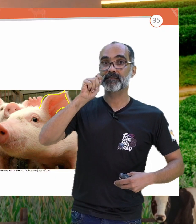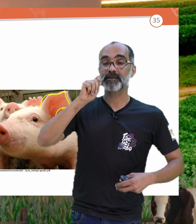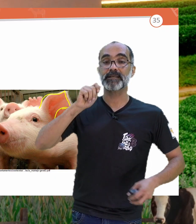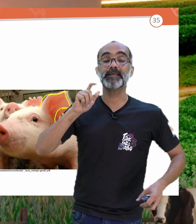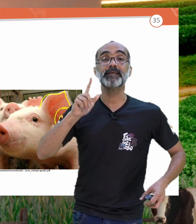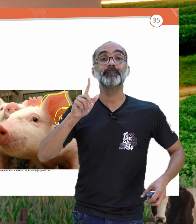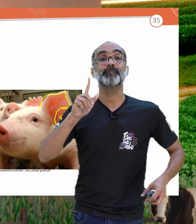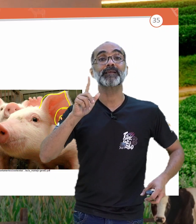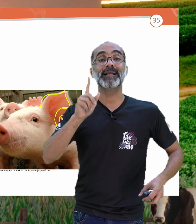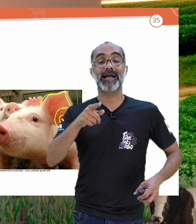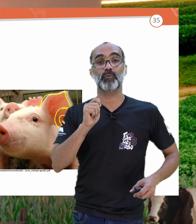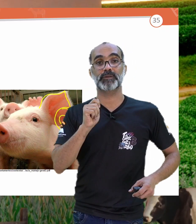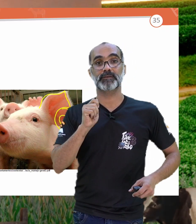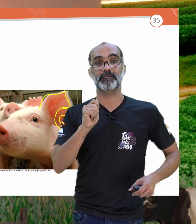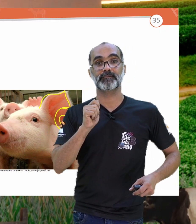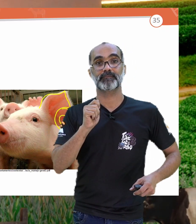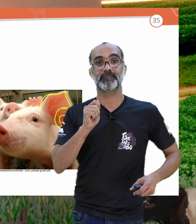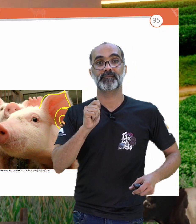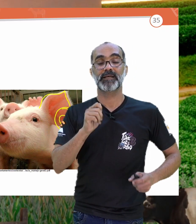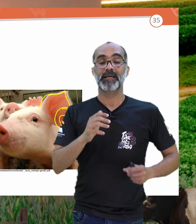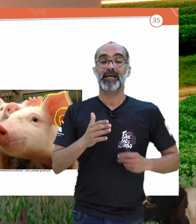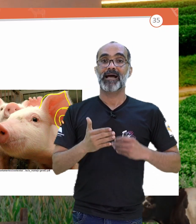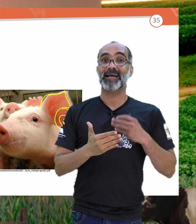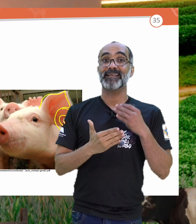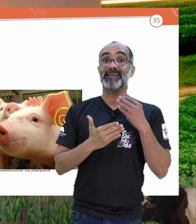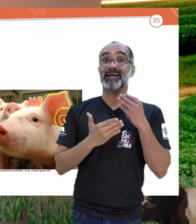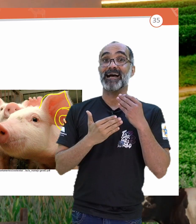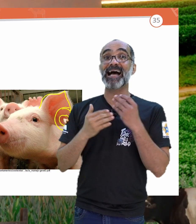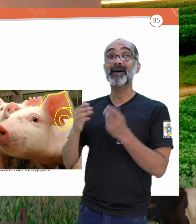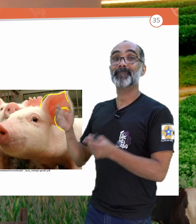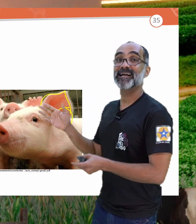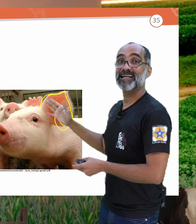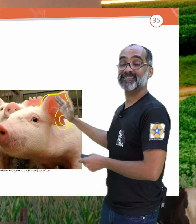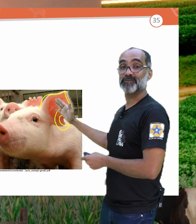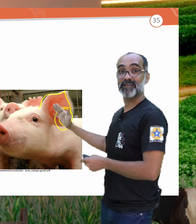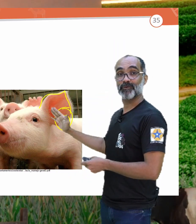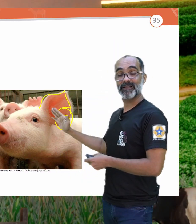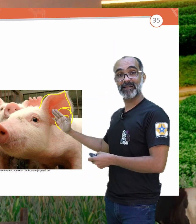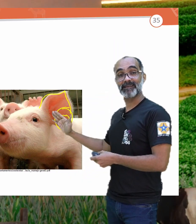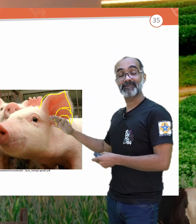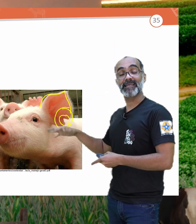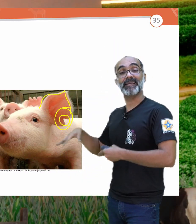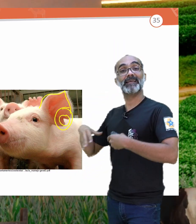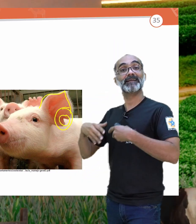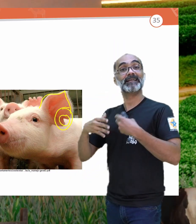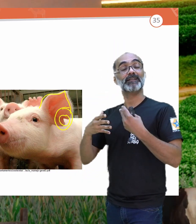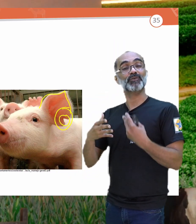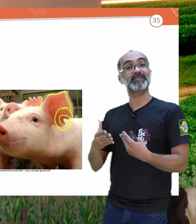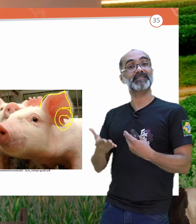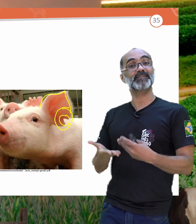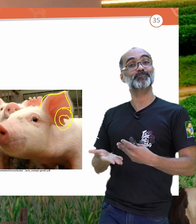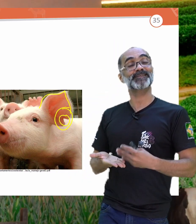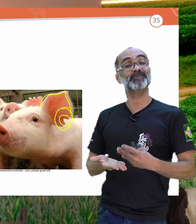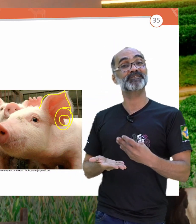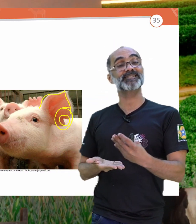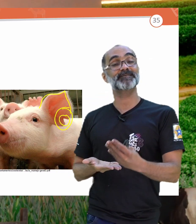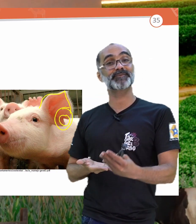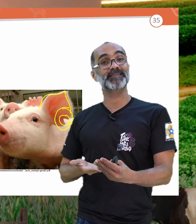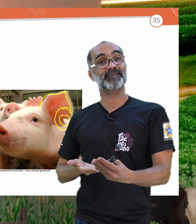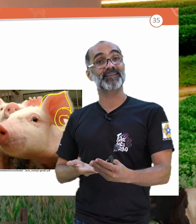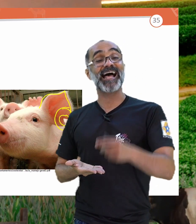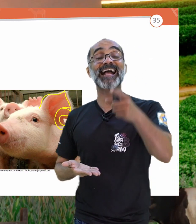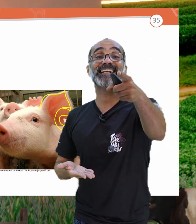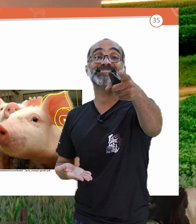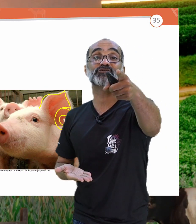dente e cauda. Aí, a marcação na orelha, tem criadores que deixam para a